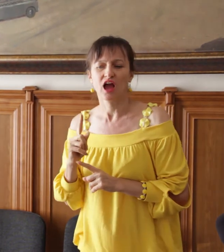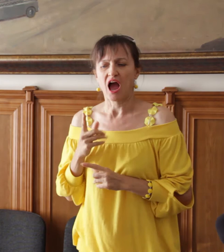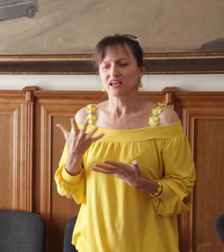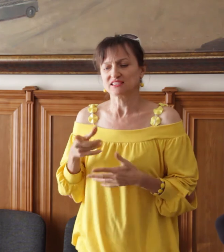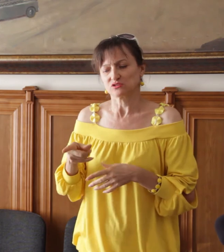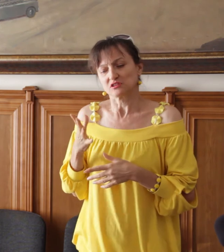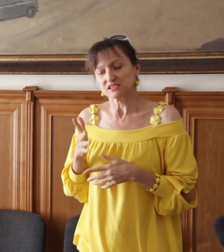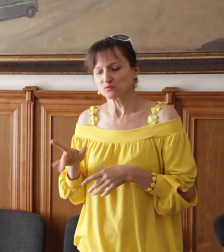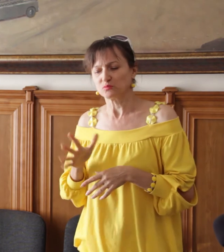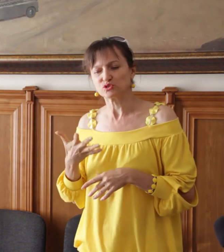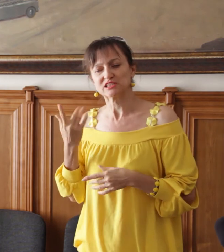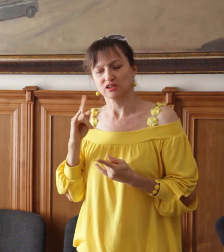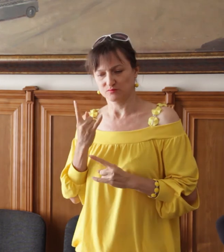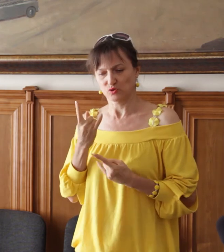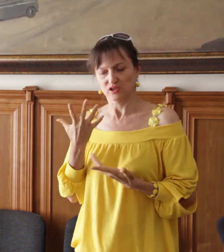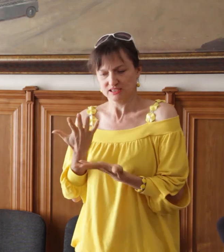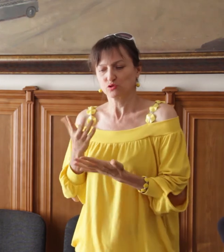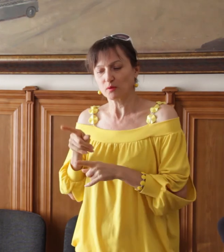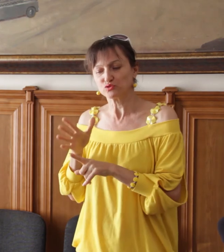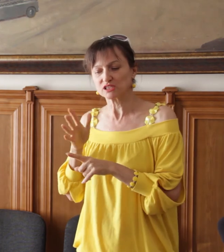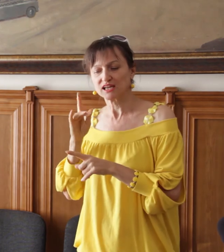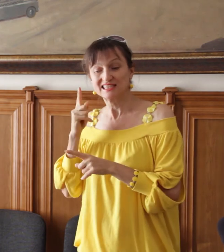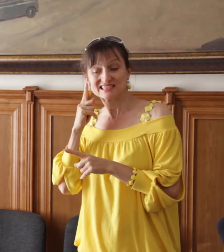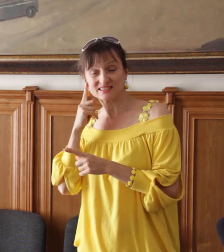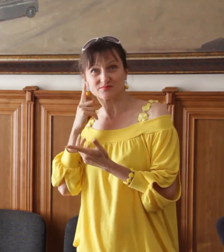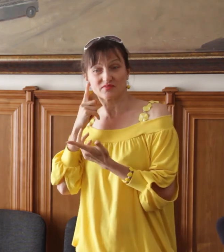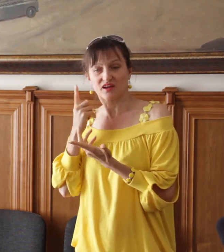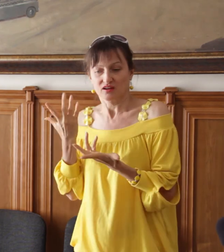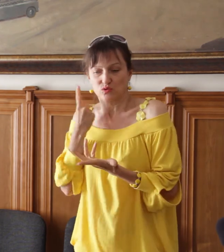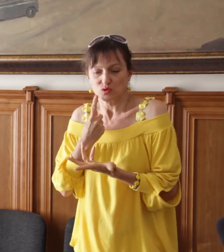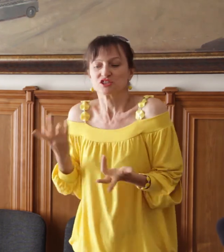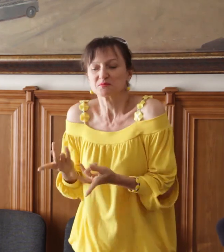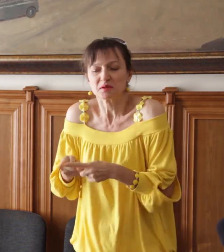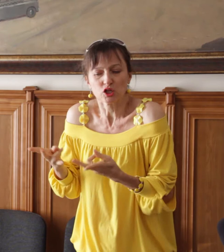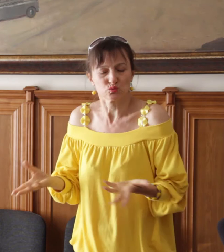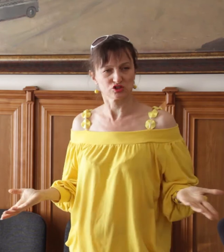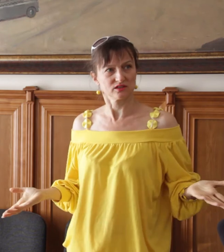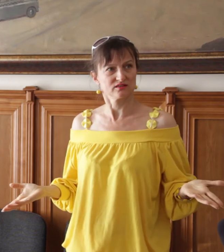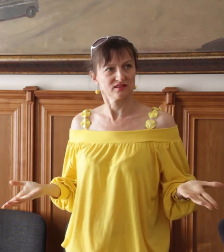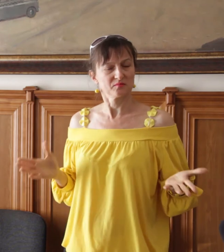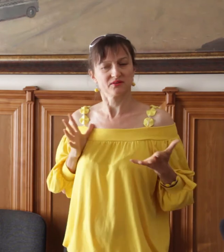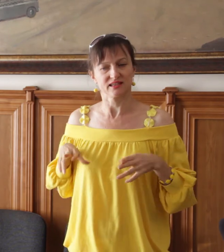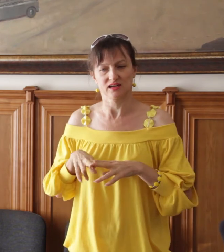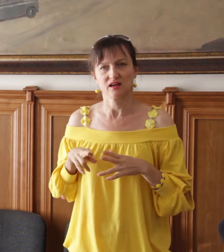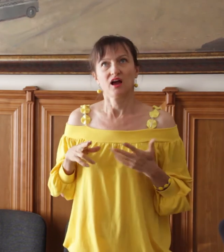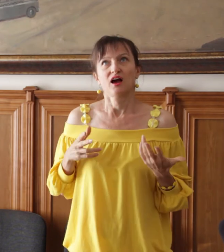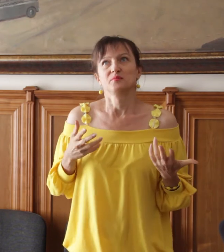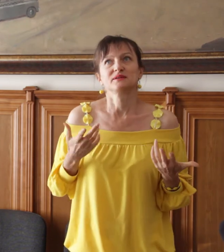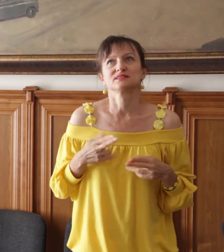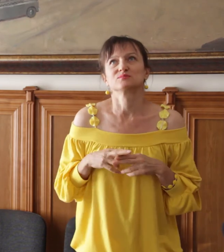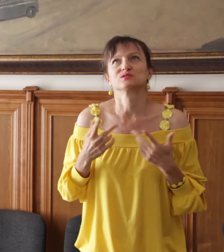или жена только из слышащих семей. А то вдруг у тебя родится ребенок глухой, то есть вот